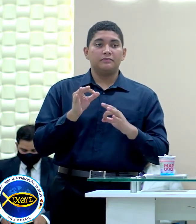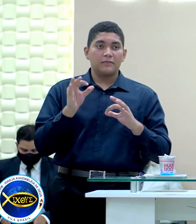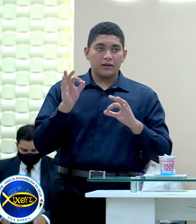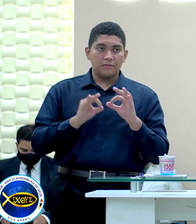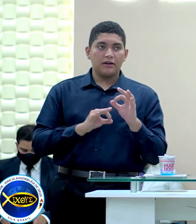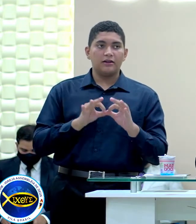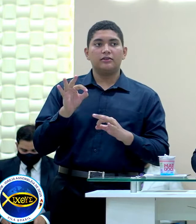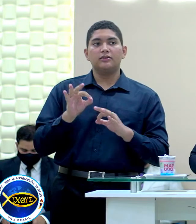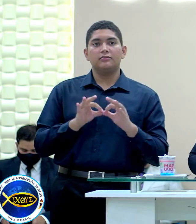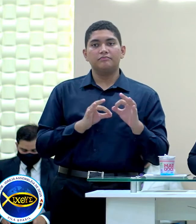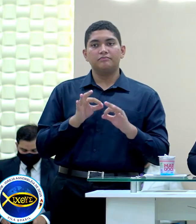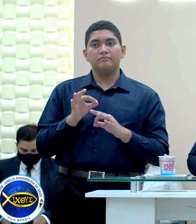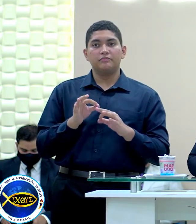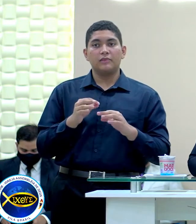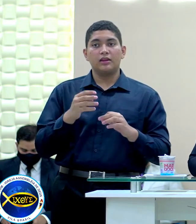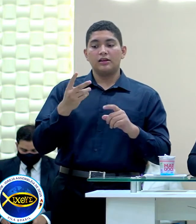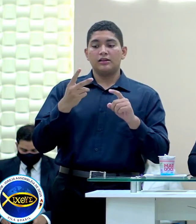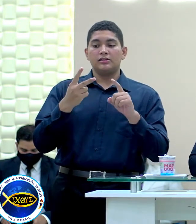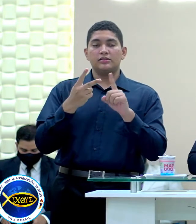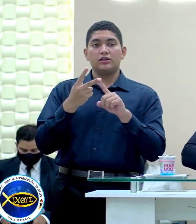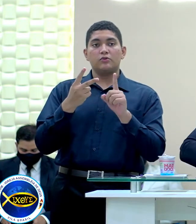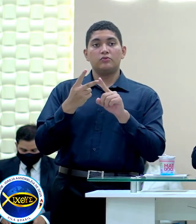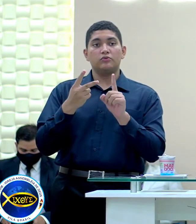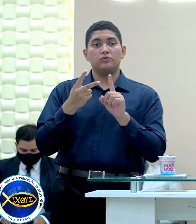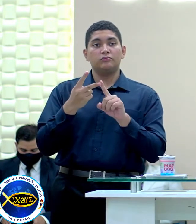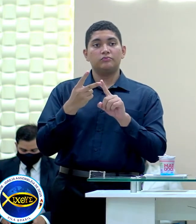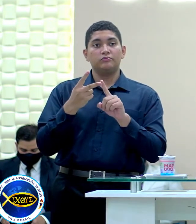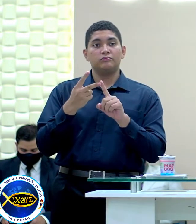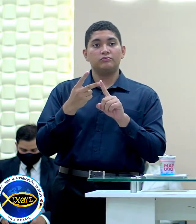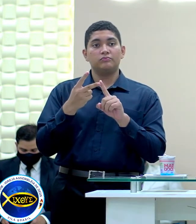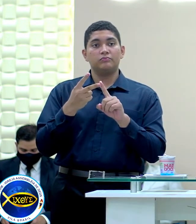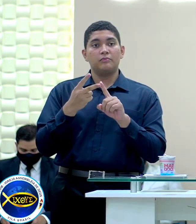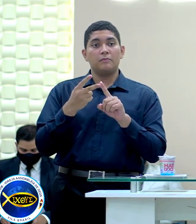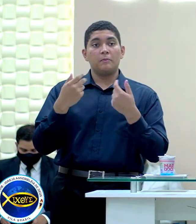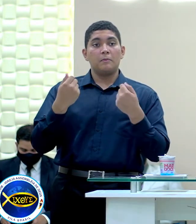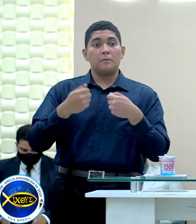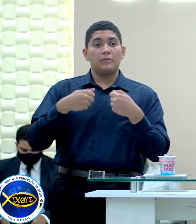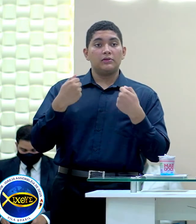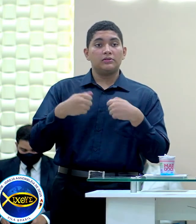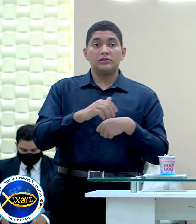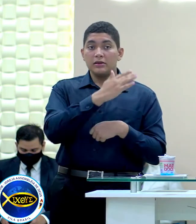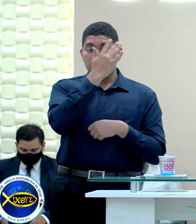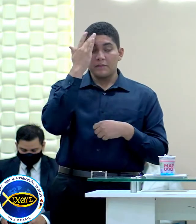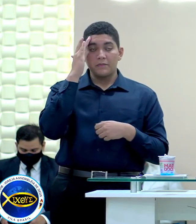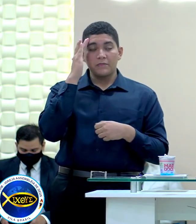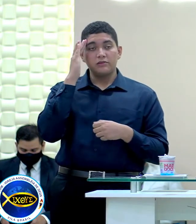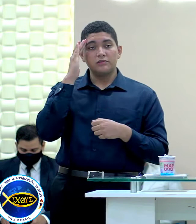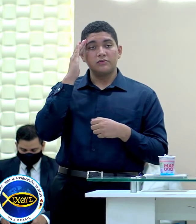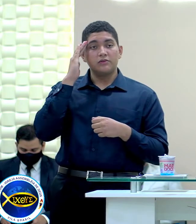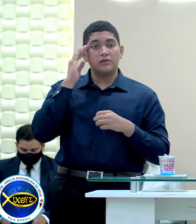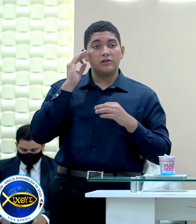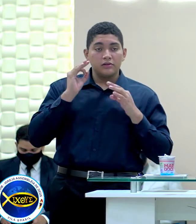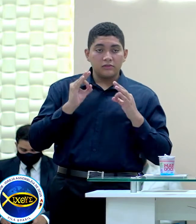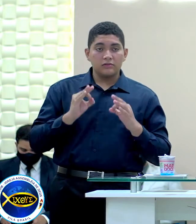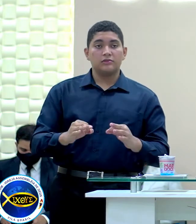Preparada. Segundo, sendo sóbrios. O texto